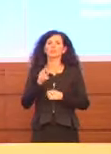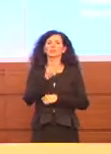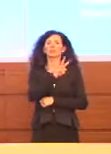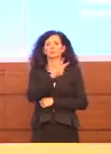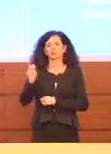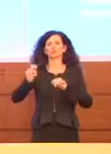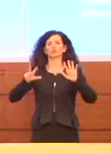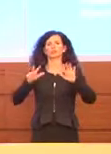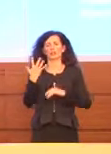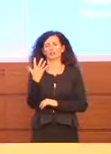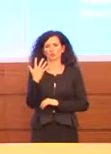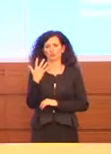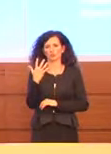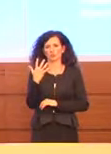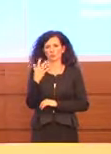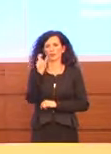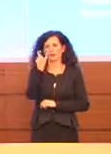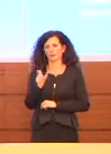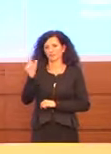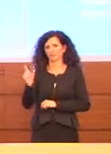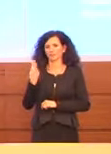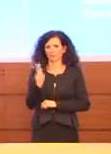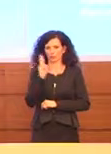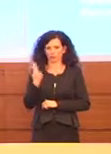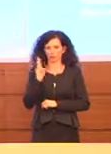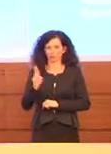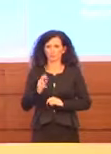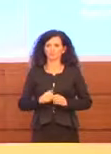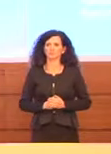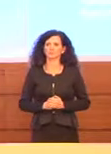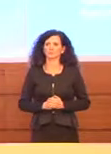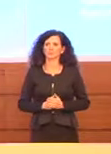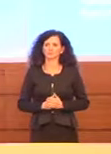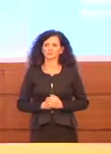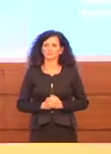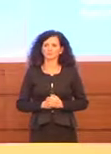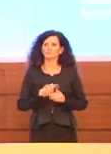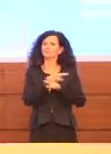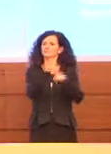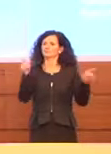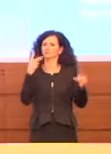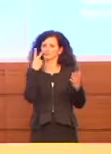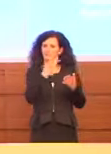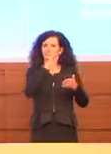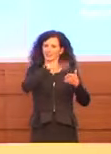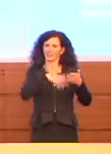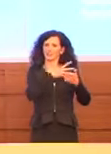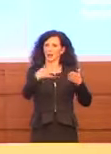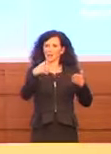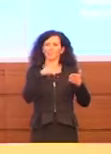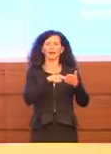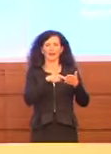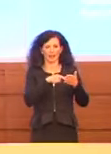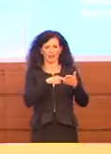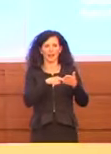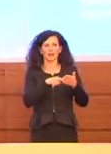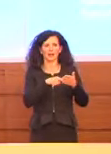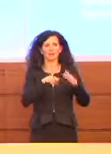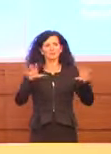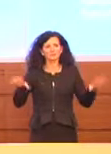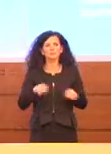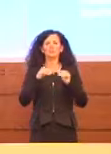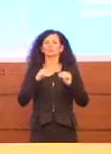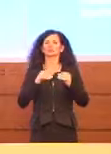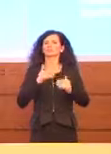285 9 deceduti come avete potuto vedere dai numeri che vi ho dato ci avviamo verso una nuova